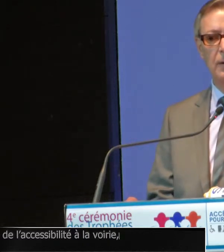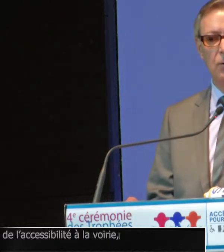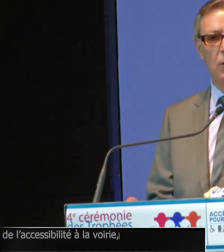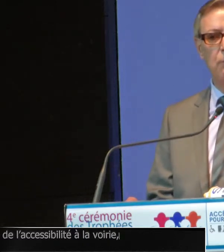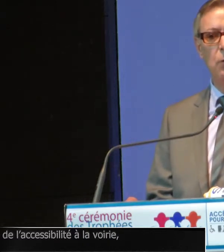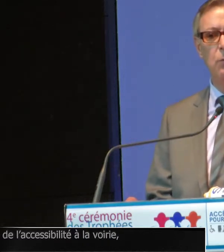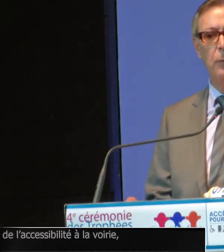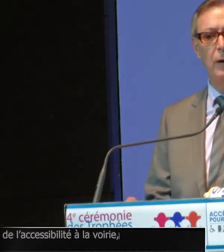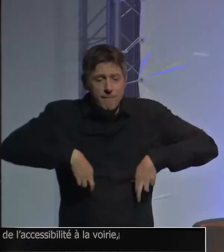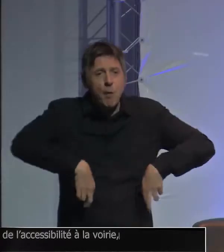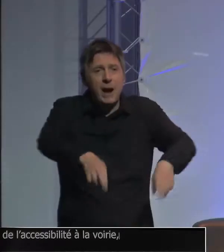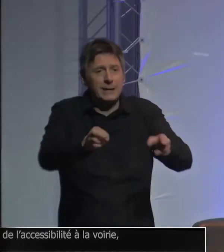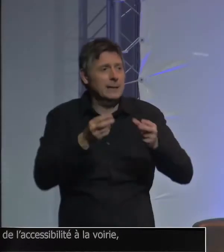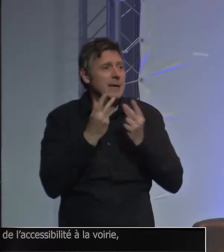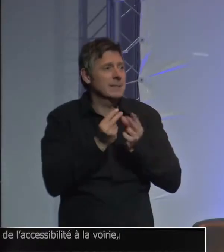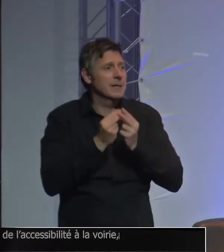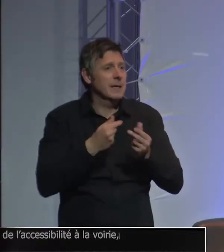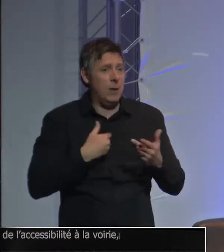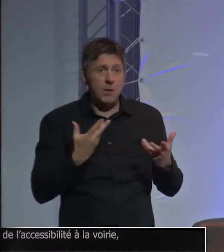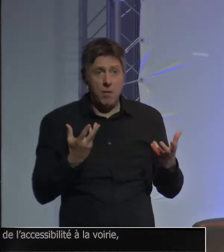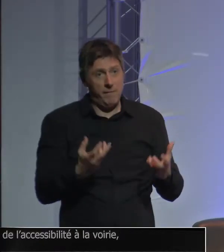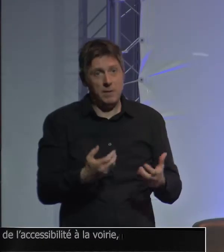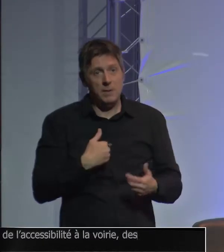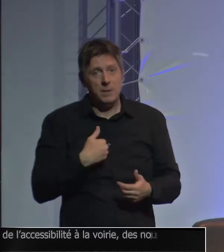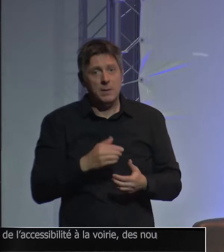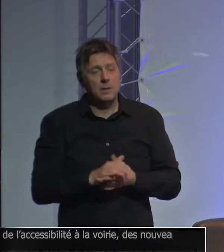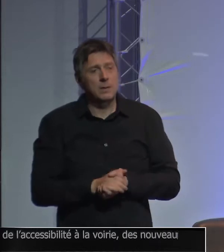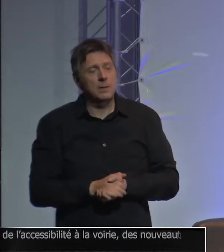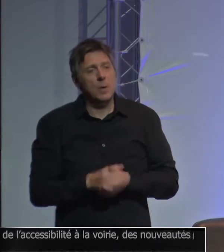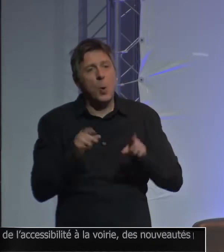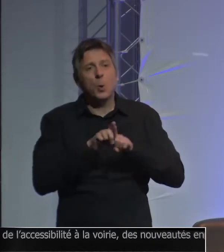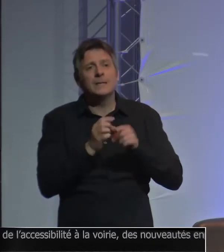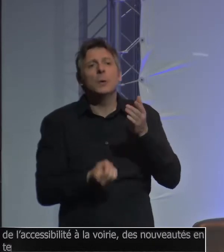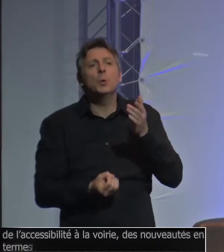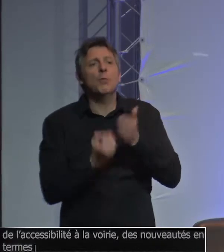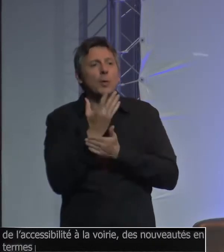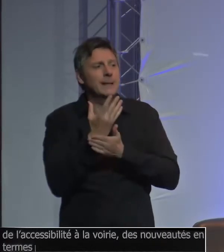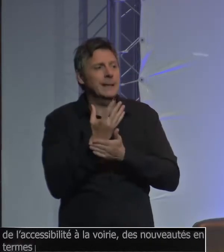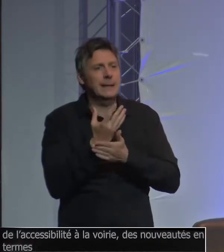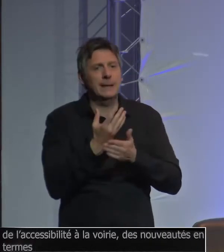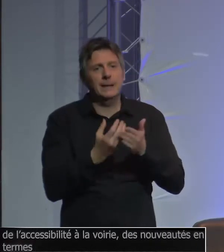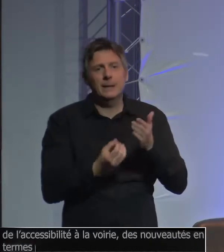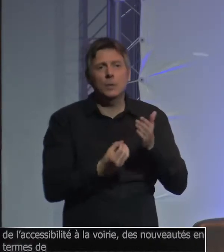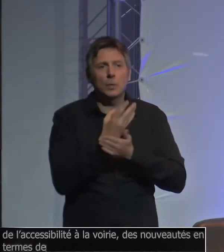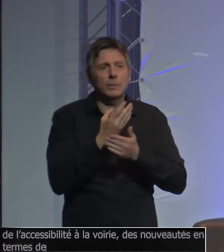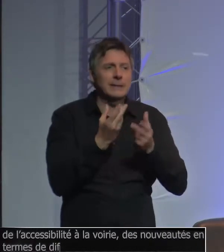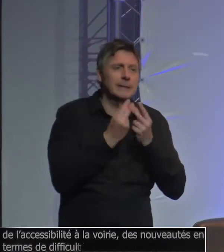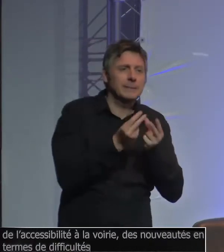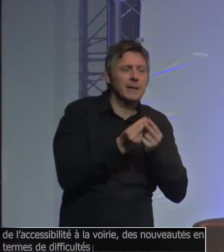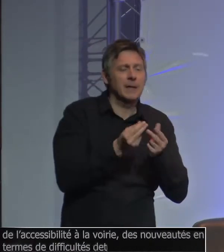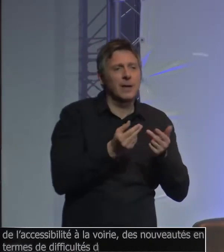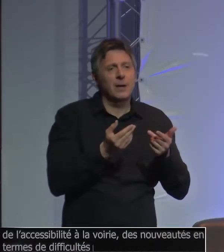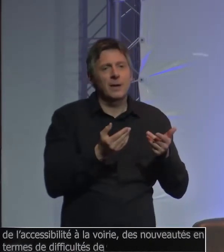voirie, j'aurais voulu vous parler des nouveautés en termes